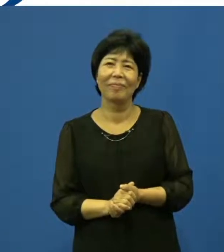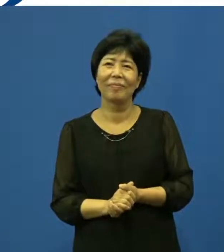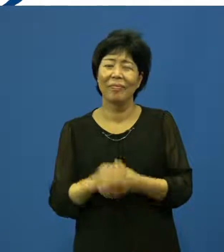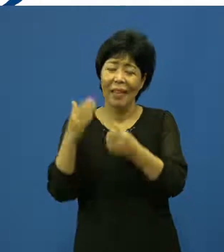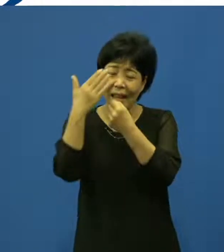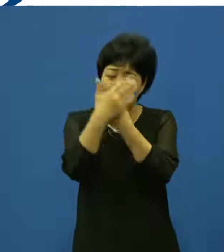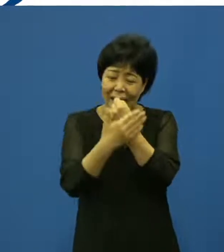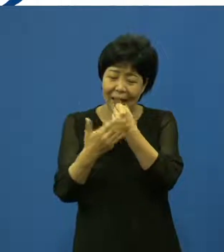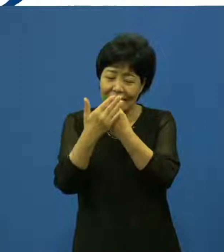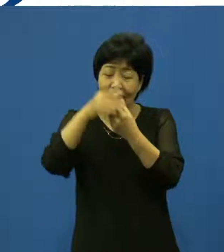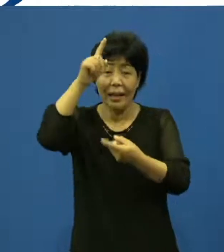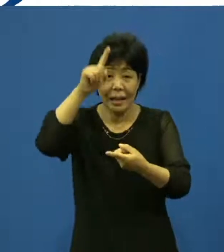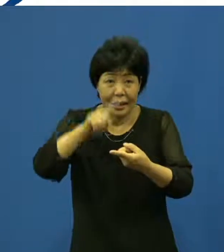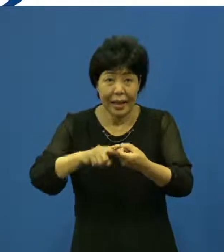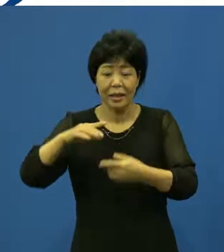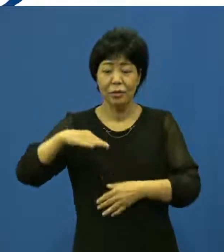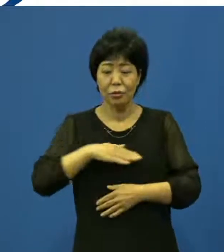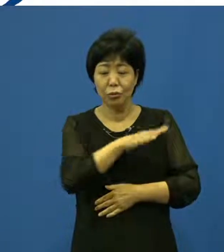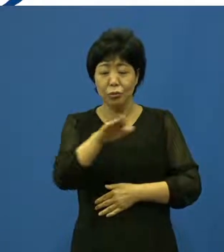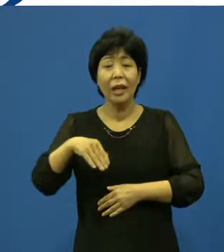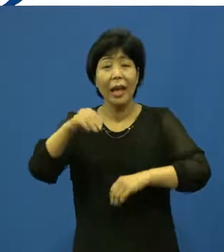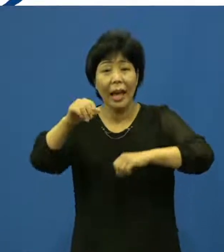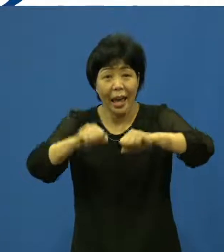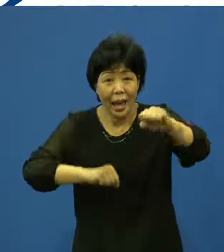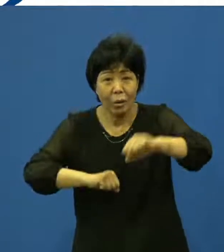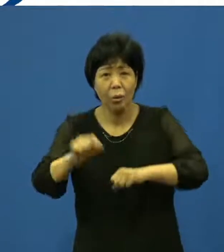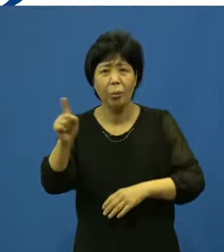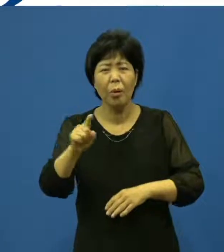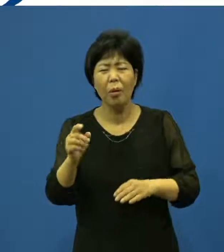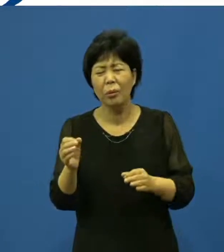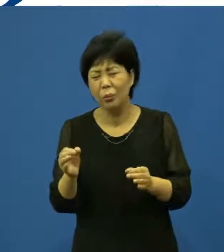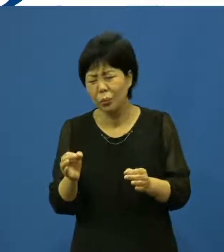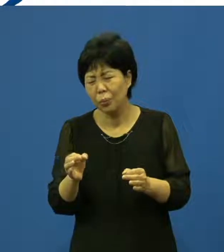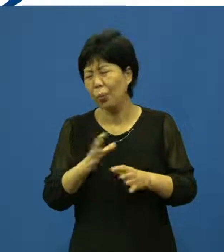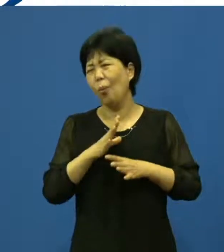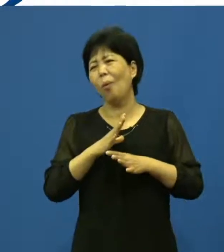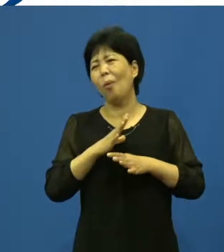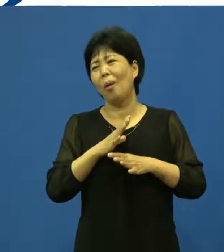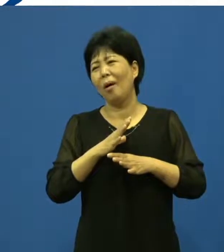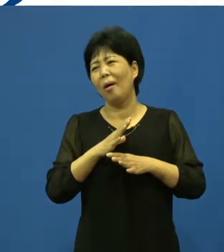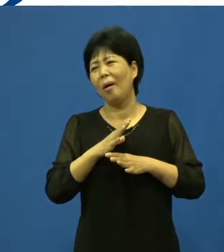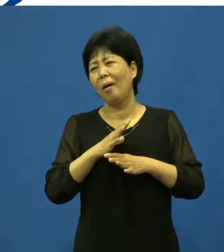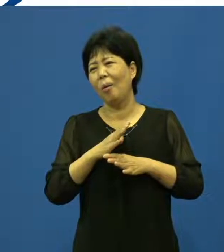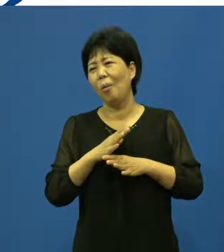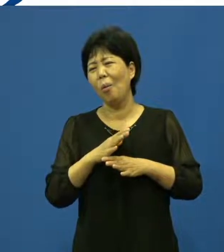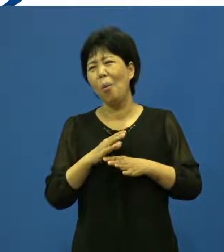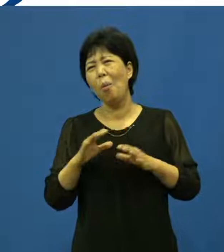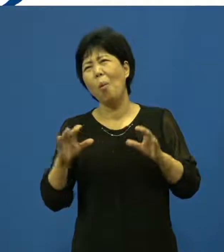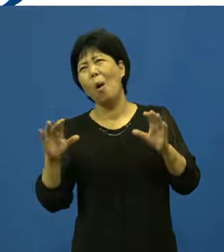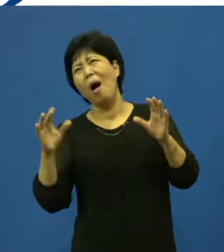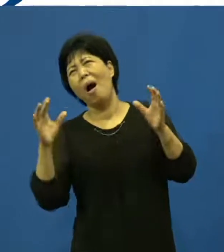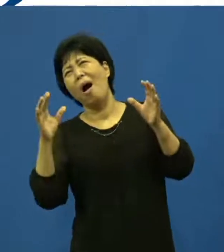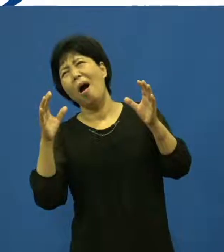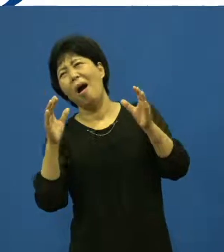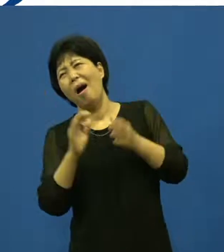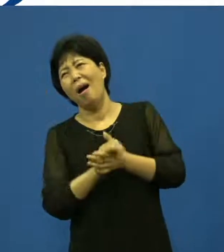은혜에 대한 우리의 반응은 뭐냐? 놀라워요. Amazing, wonderful,